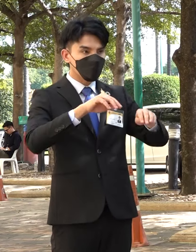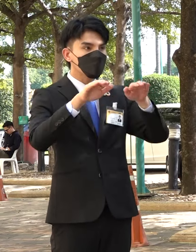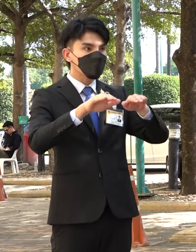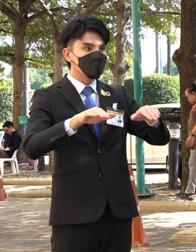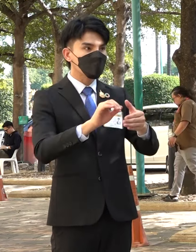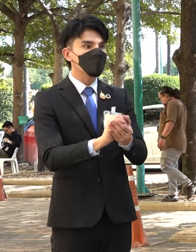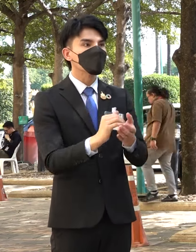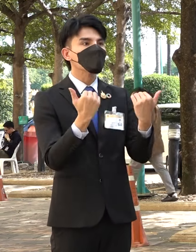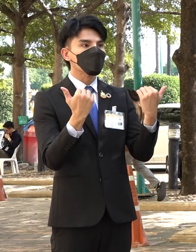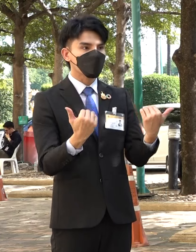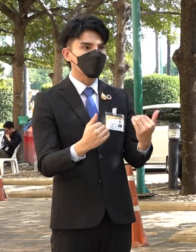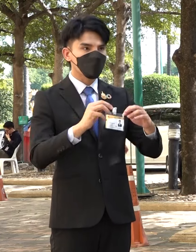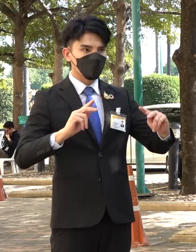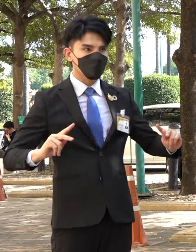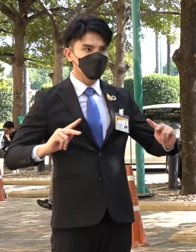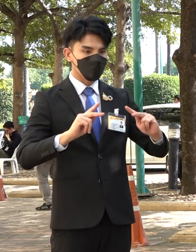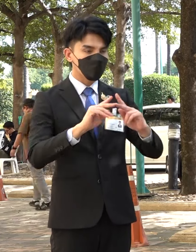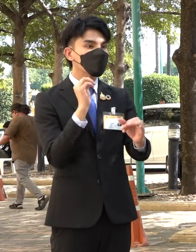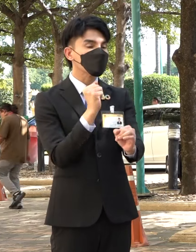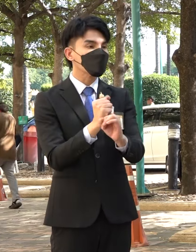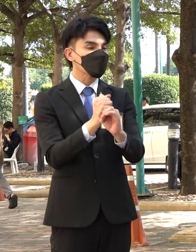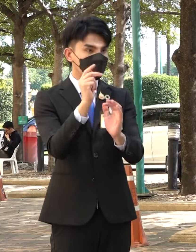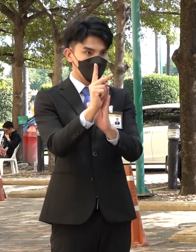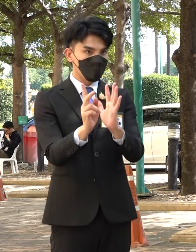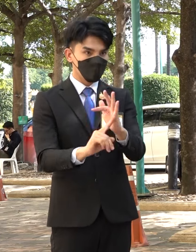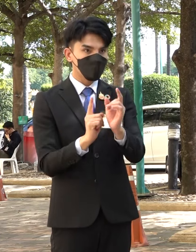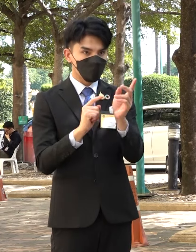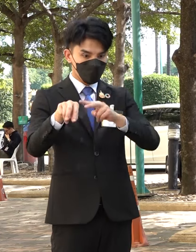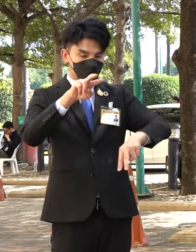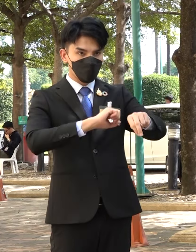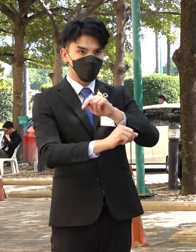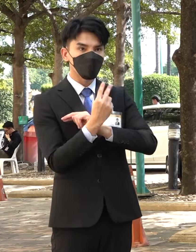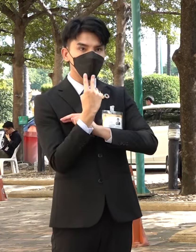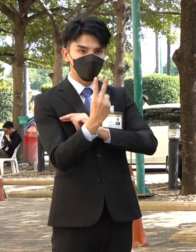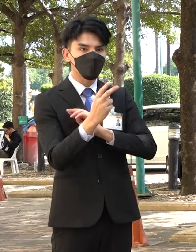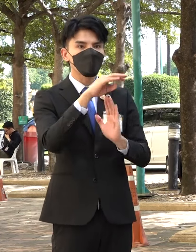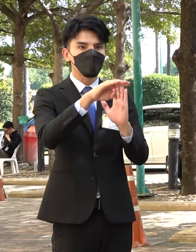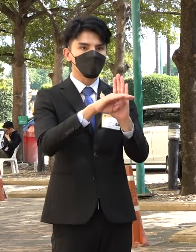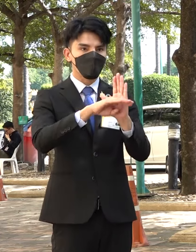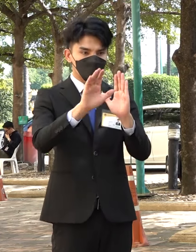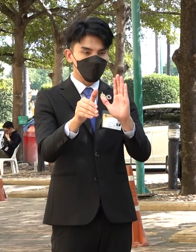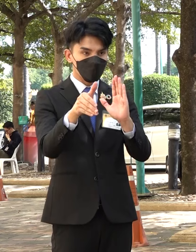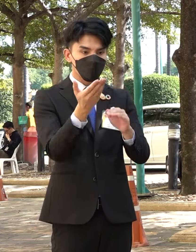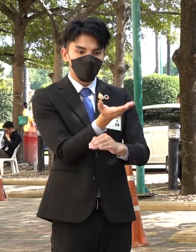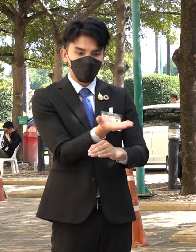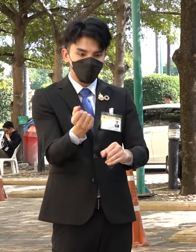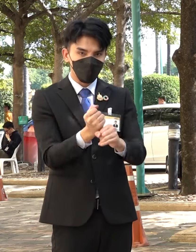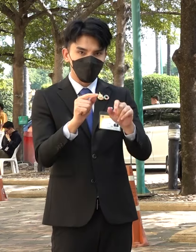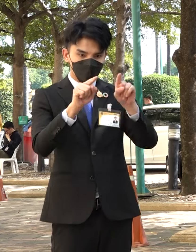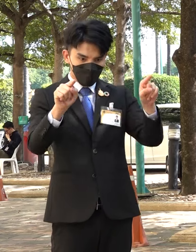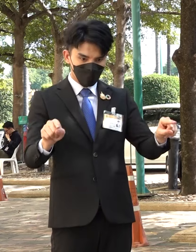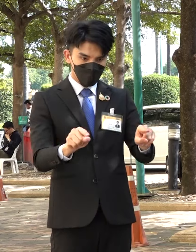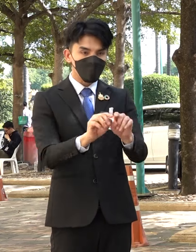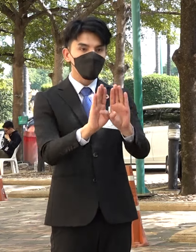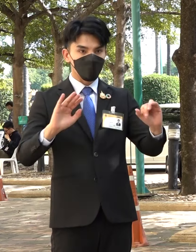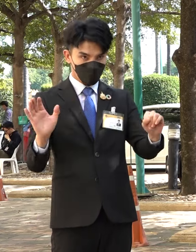ที่เป็นกรณีอยู่นั้นทางกระทรวงจะเร่งดำเนินคดีนะครับแล้วก็จะตรวจสอบถึงข้อเท็จจริงว่าใบอนุญาตต่างๆยังครบ